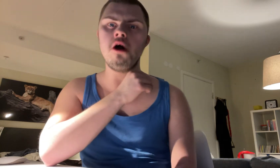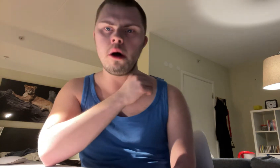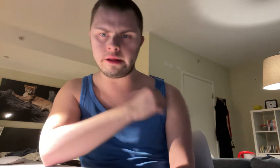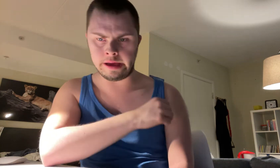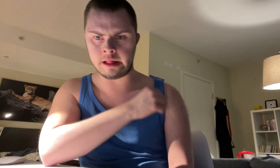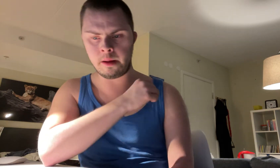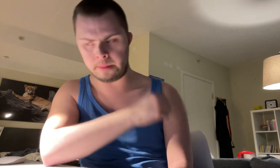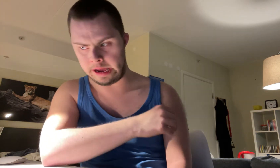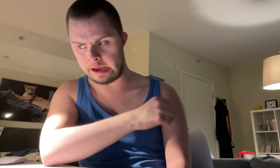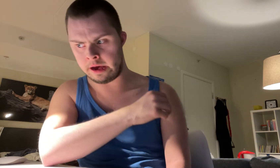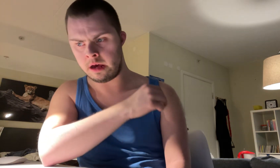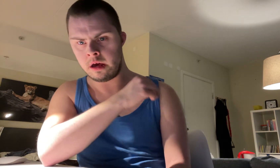gör det till mig. Ja.